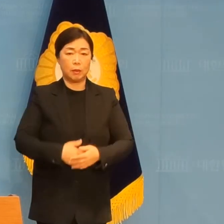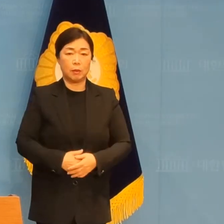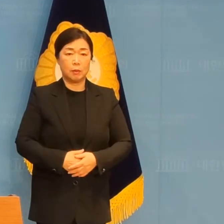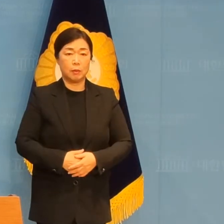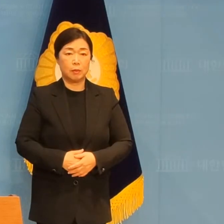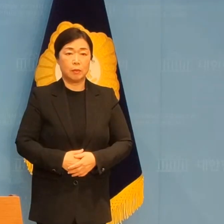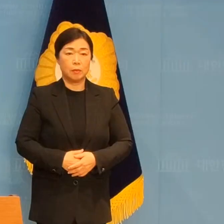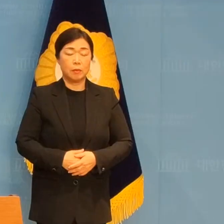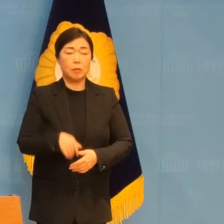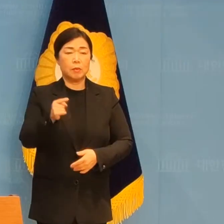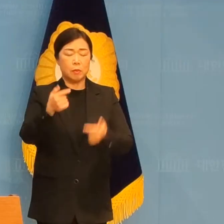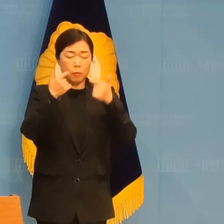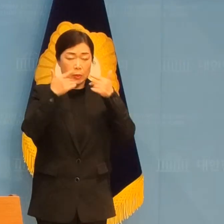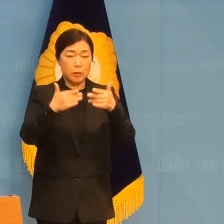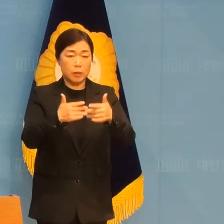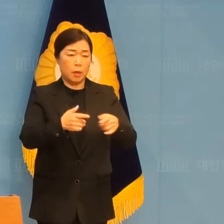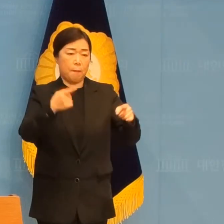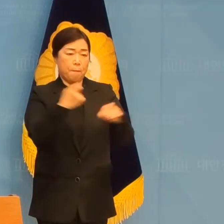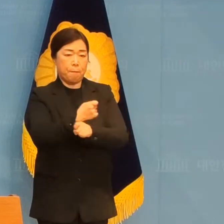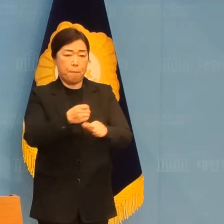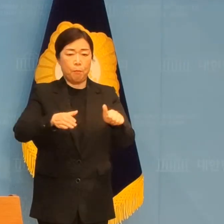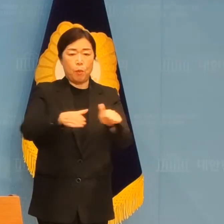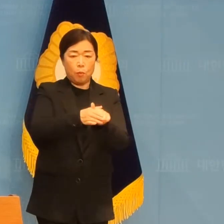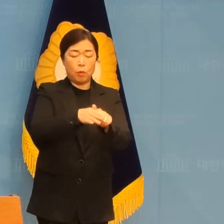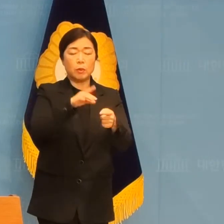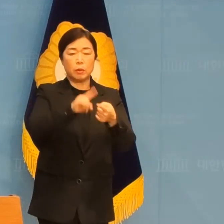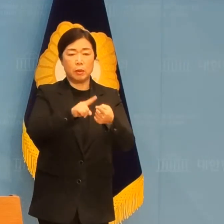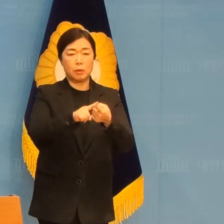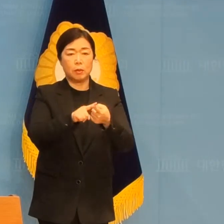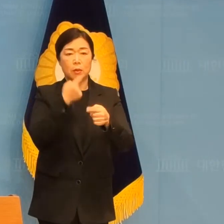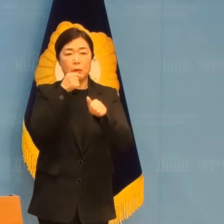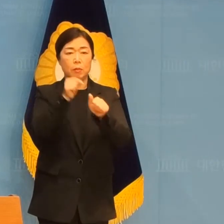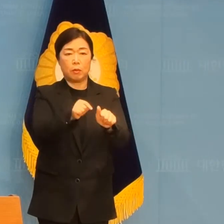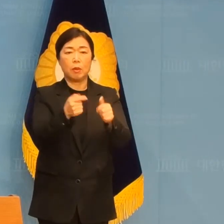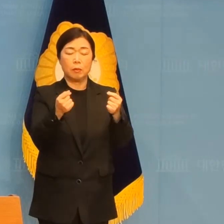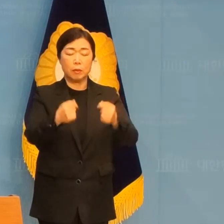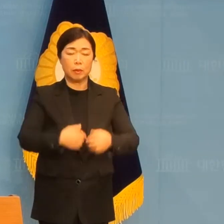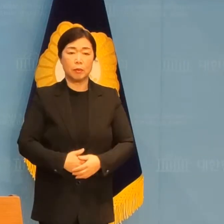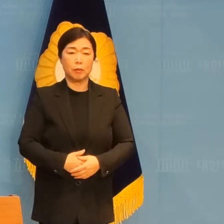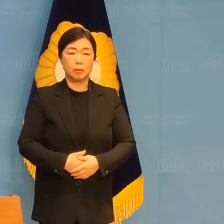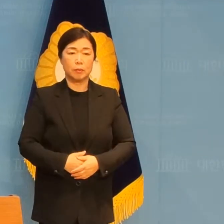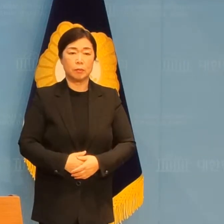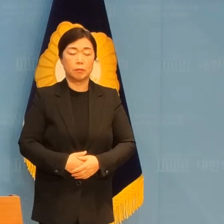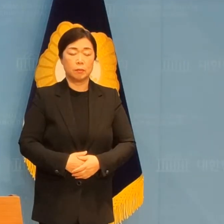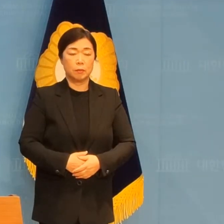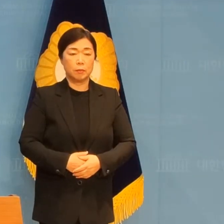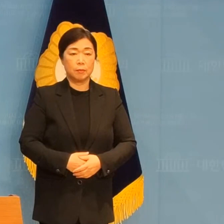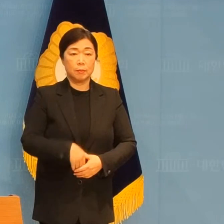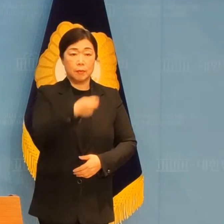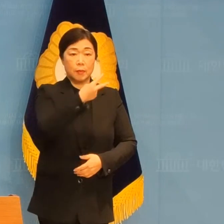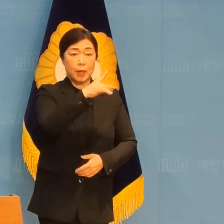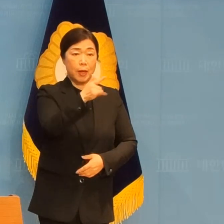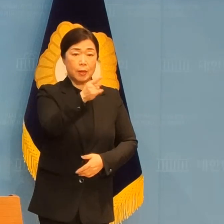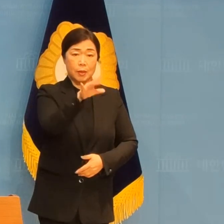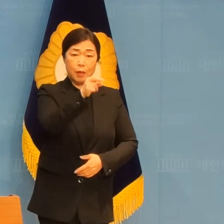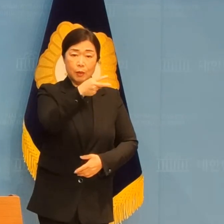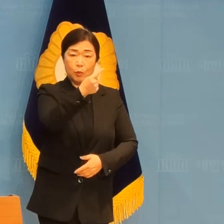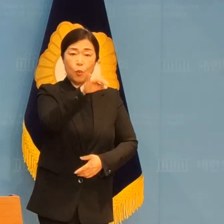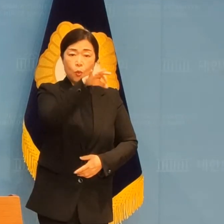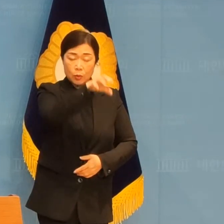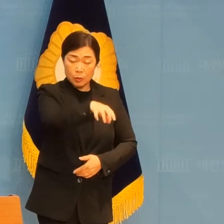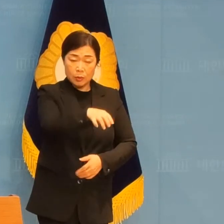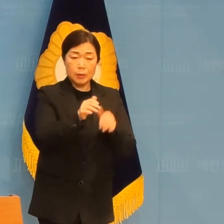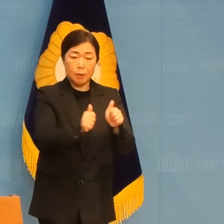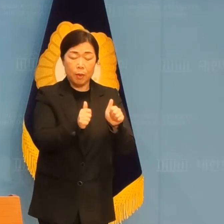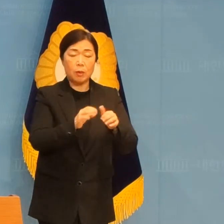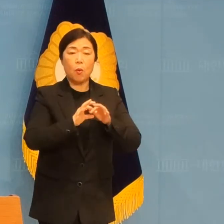명백한 보복 인사입니다. 대장동 일당은 이미 500억 원대 재산 동결 해제를